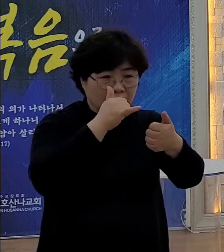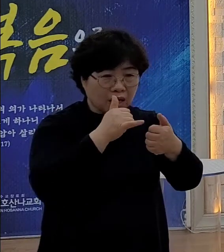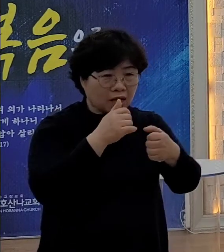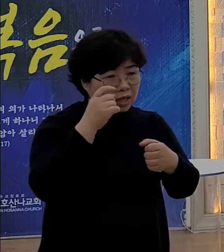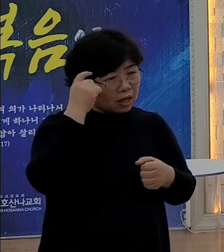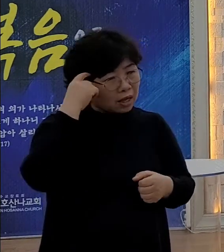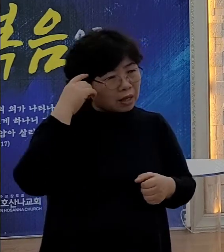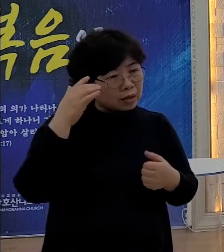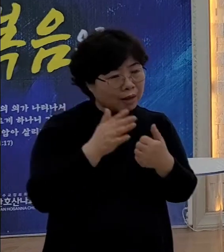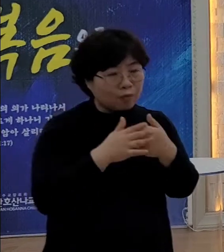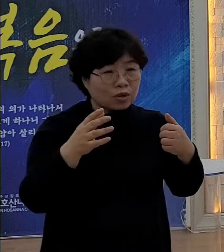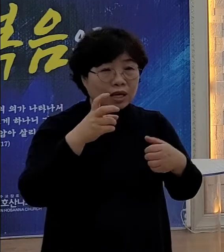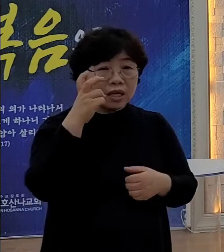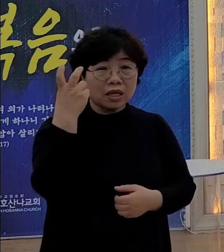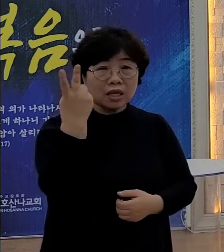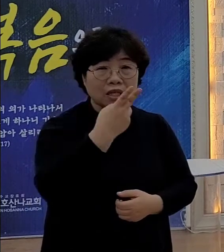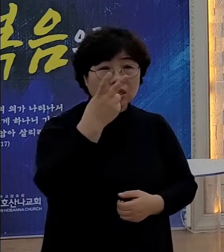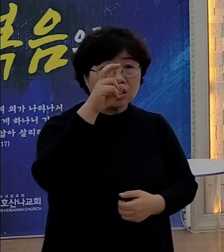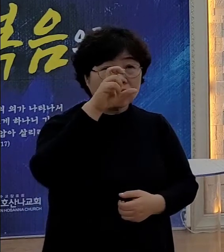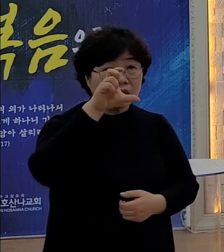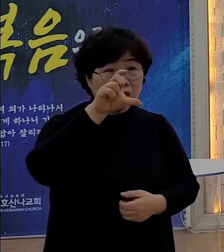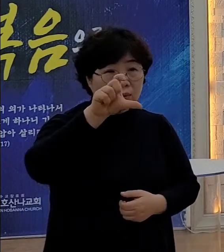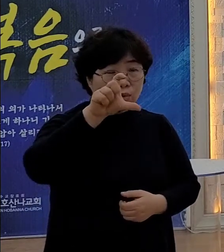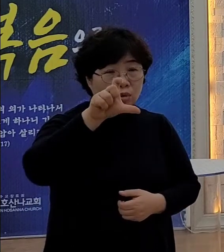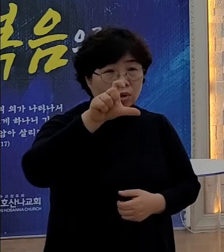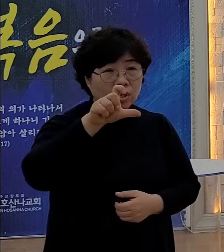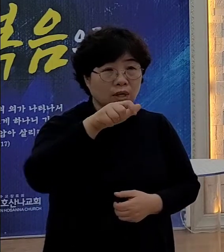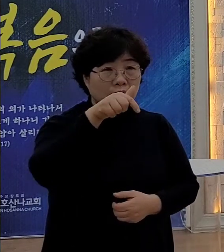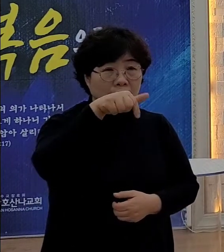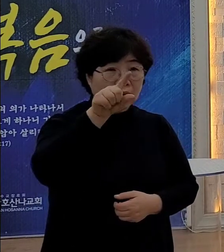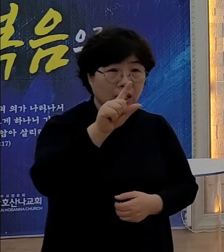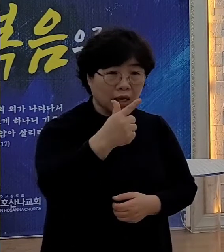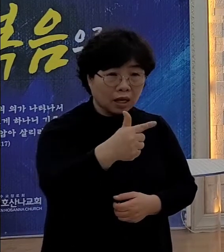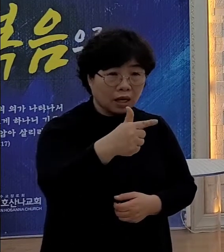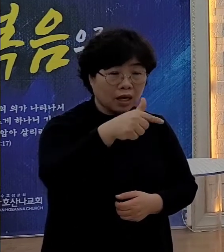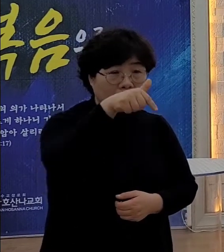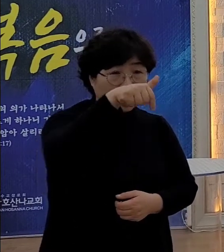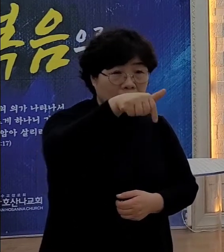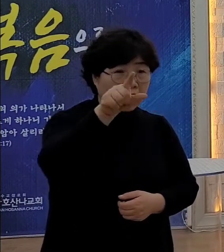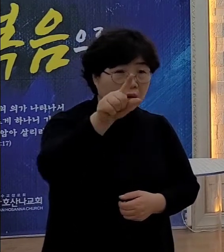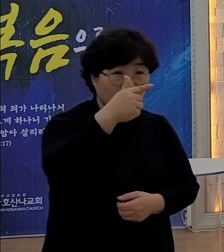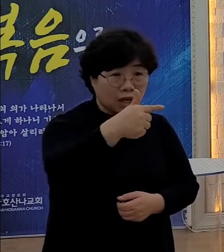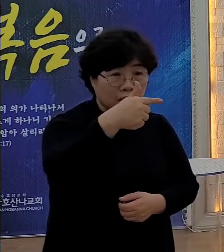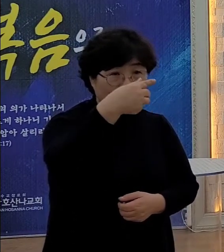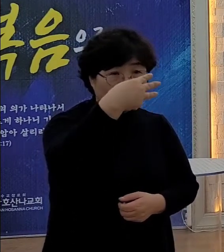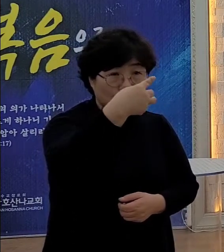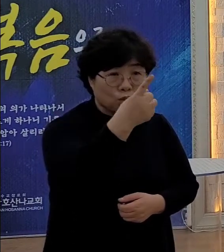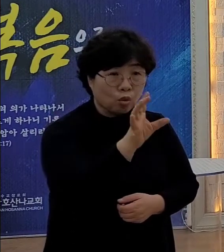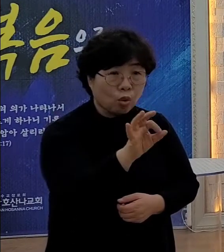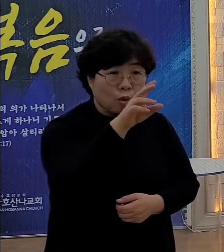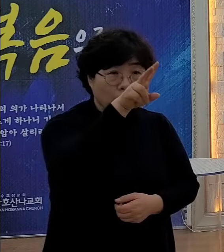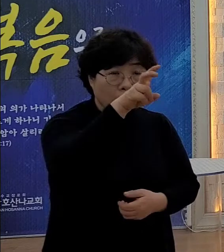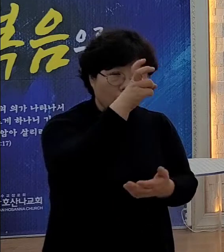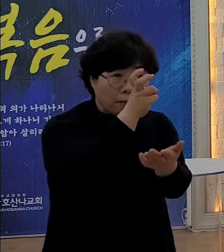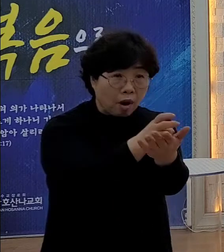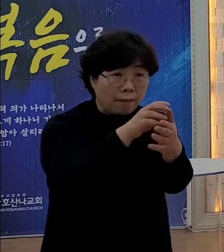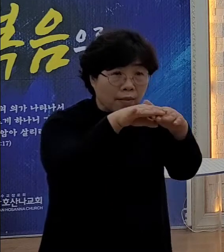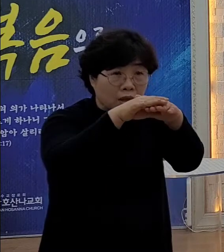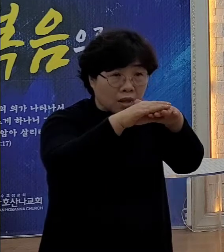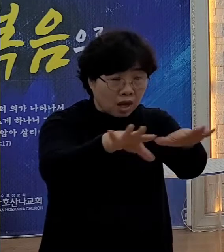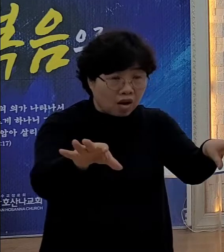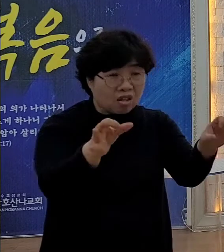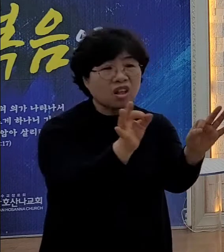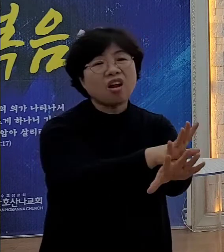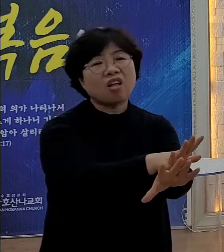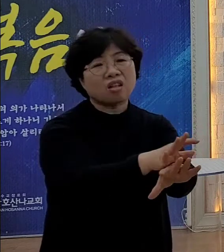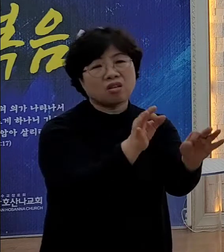결국은 2015년도에 이 간통법 자체가 우리 대한민국에 사라져 버렸습니다. 여러분 이